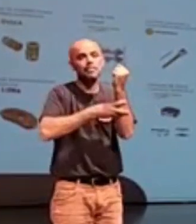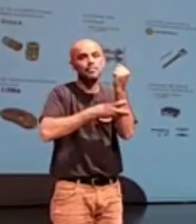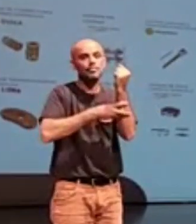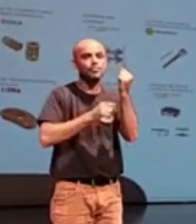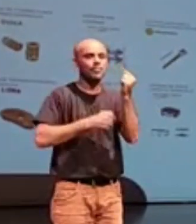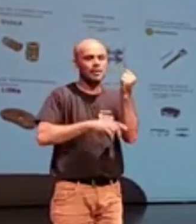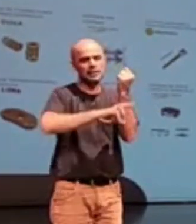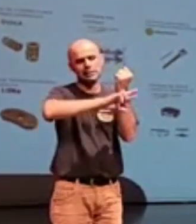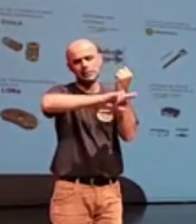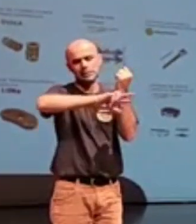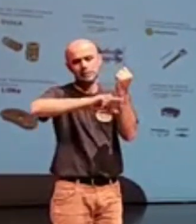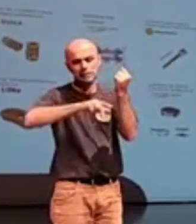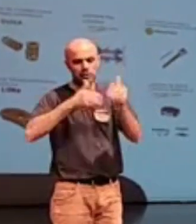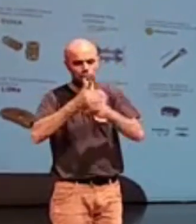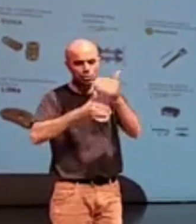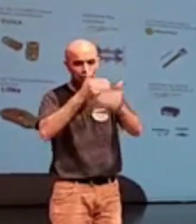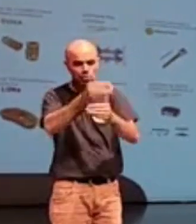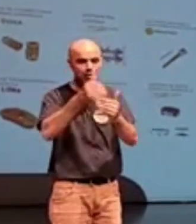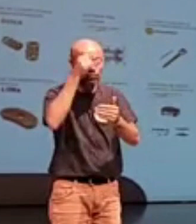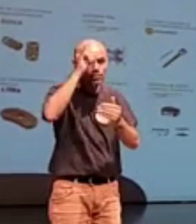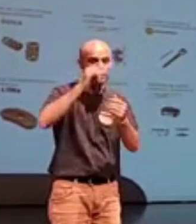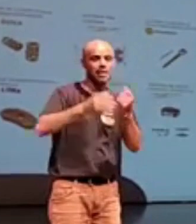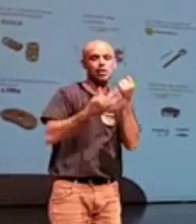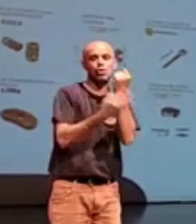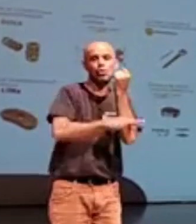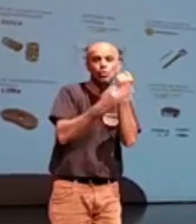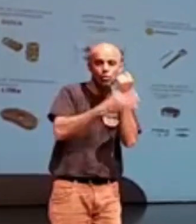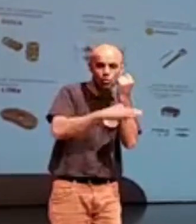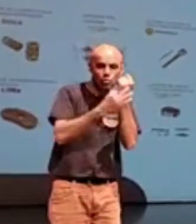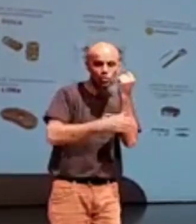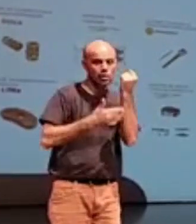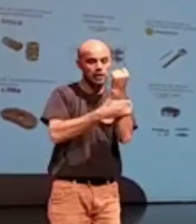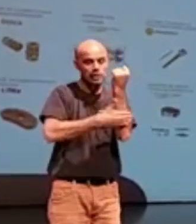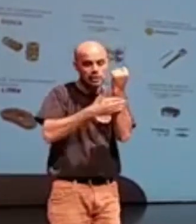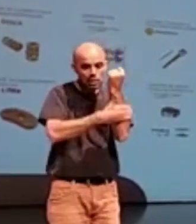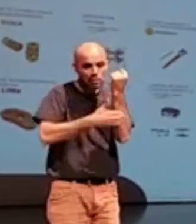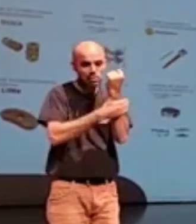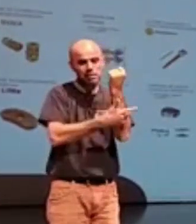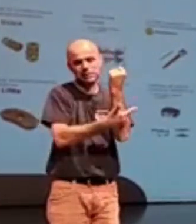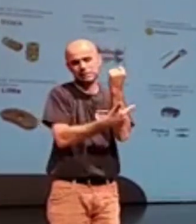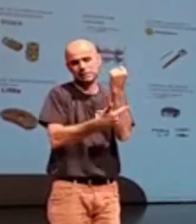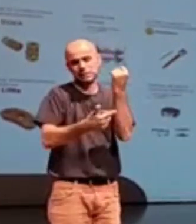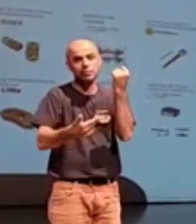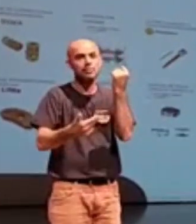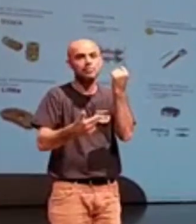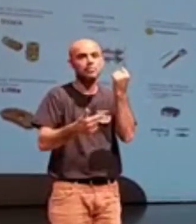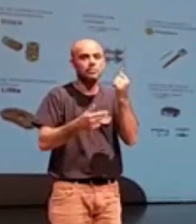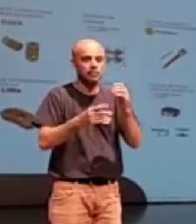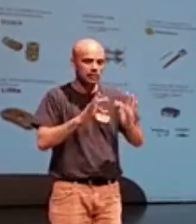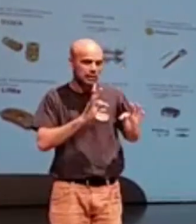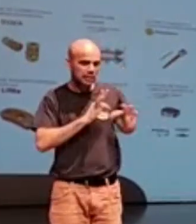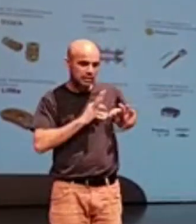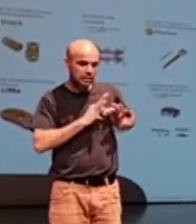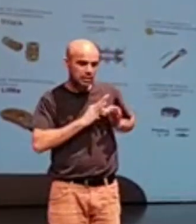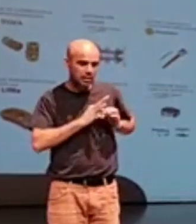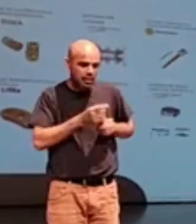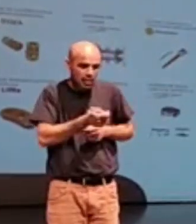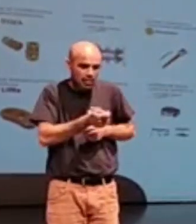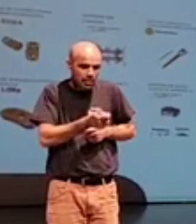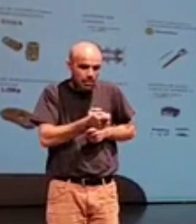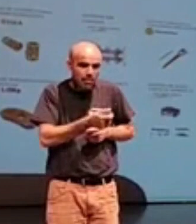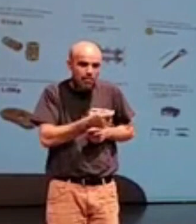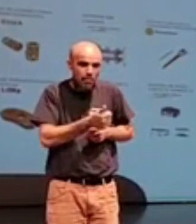nós temos procedimentos de dor, nós temos procedimento de jogar cimento em vértebras fraturadas, técnicas minimamente invasivas,